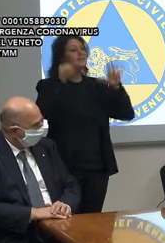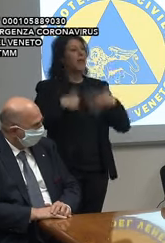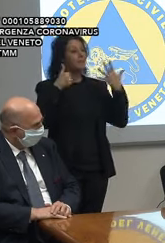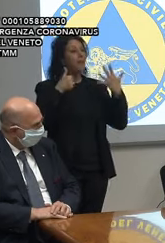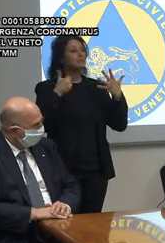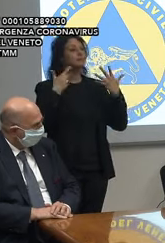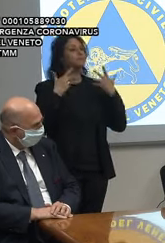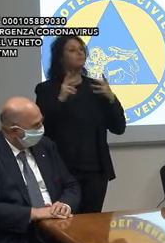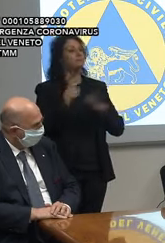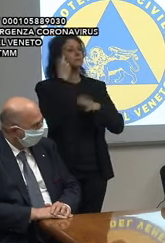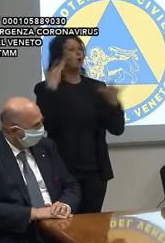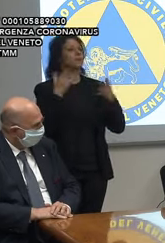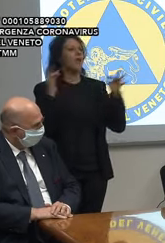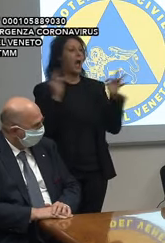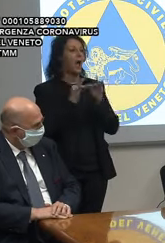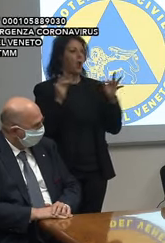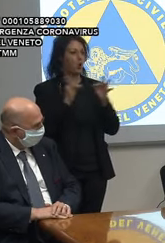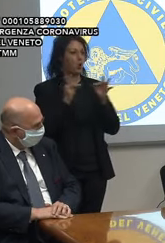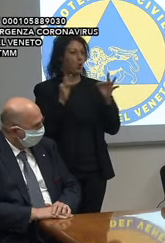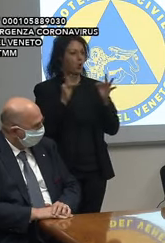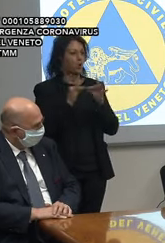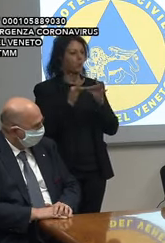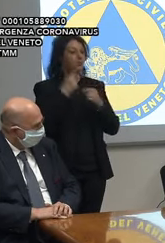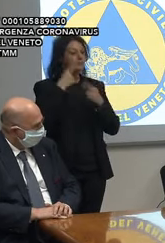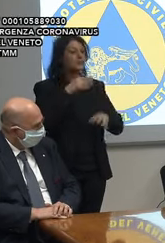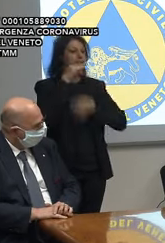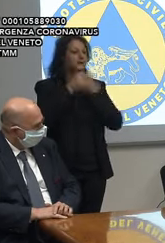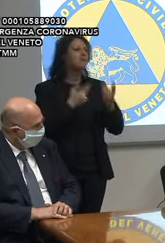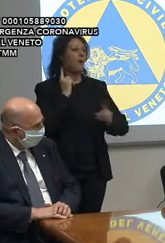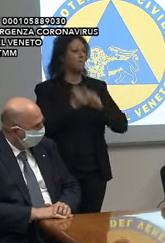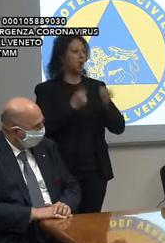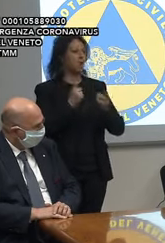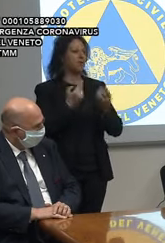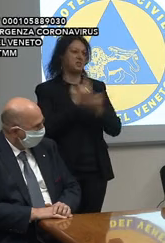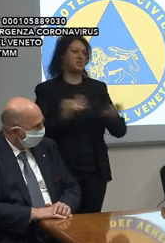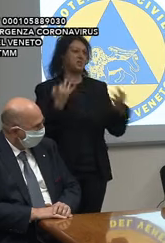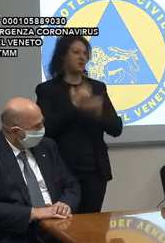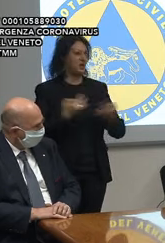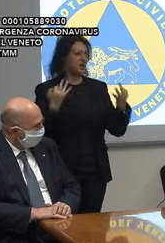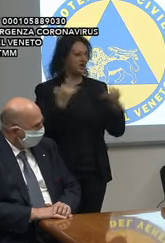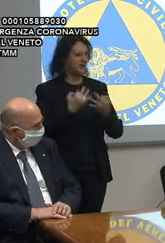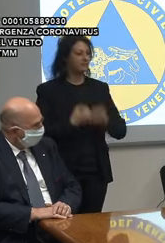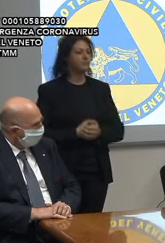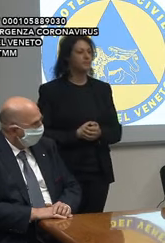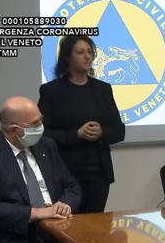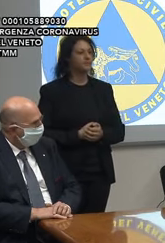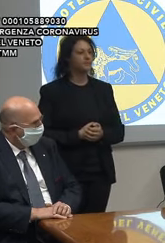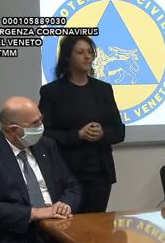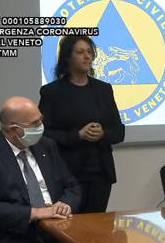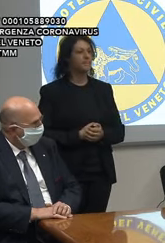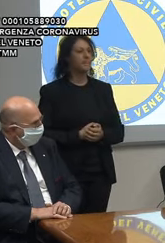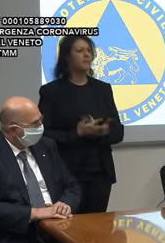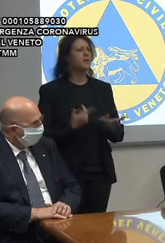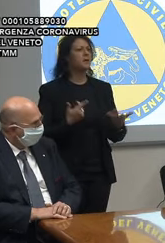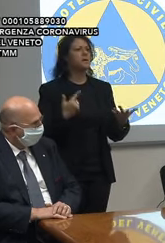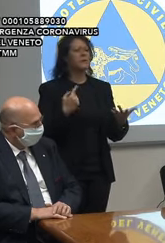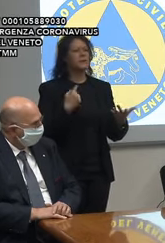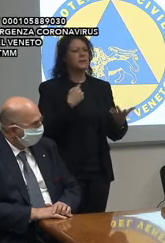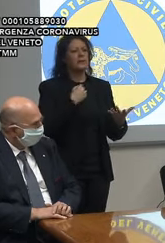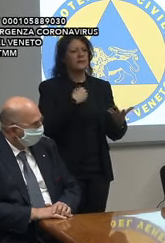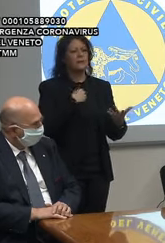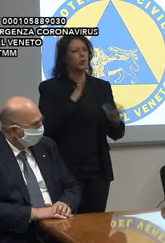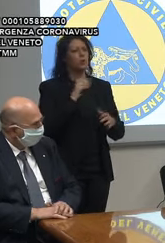Questo vuol dire fare, per quanto mi riguarda, buona politica. Io sono un civico, lo ricordo, e non mi interessa niente il bianco, rosso, verde,